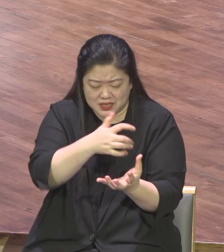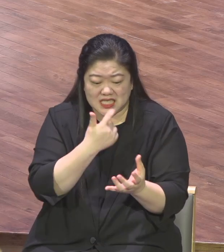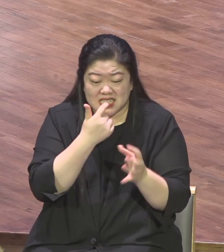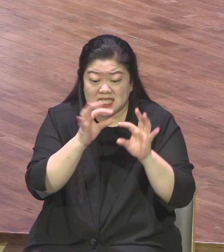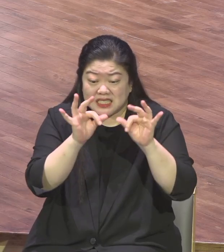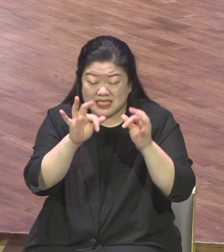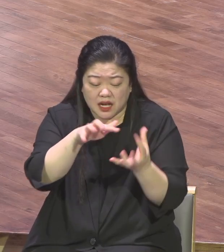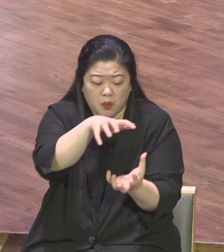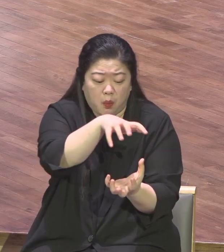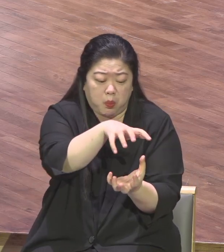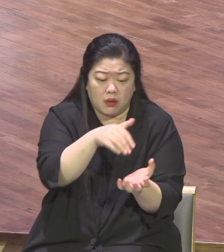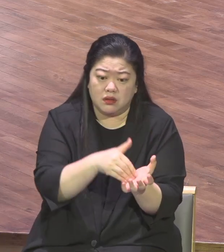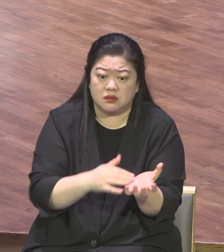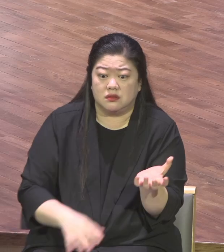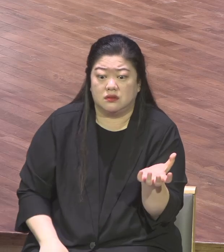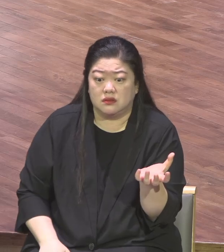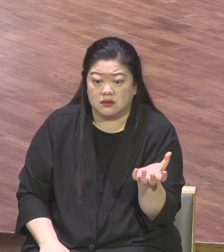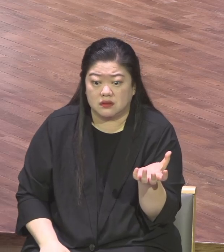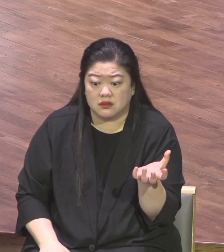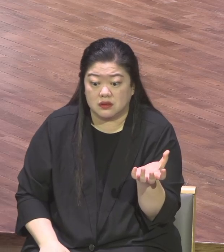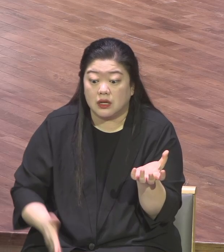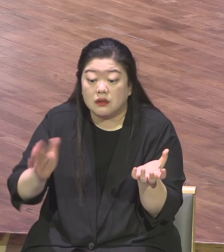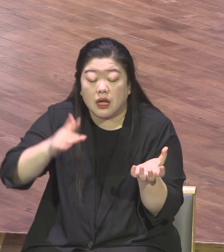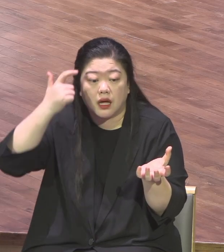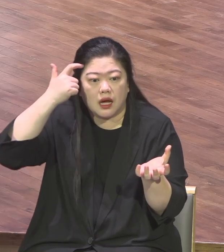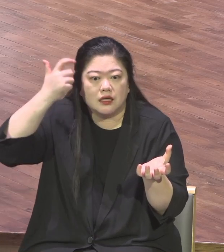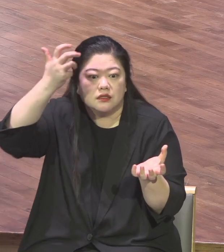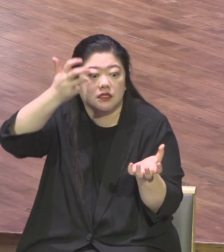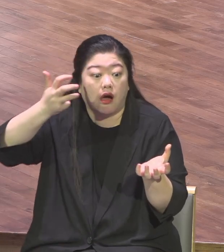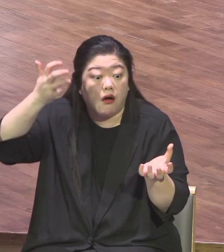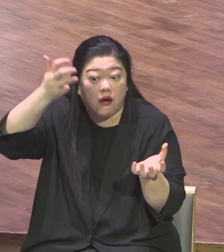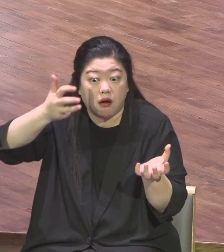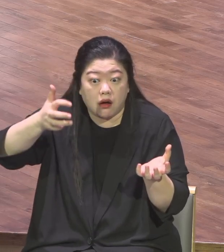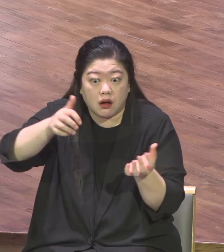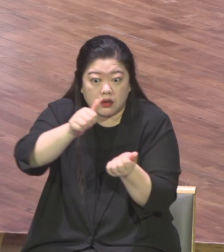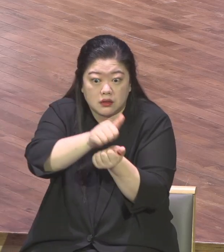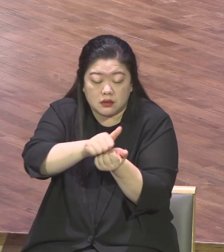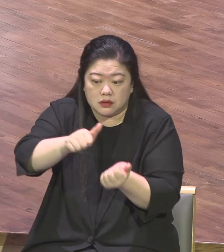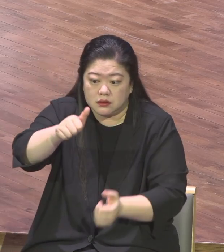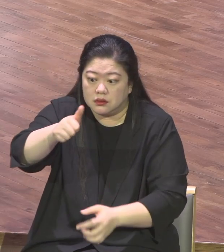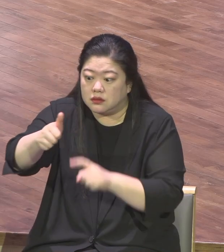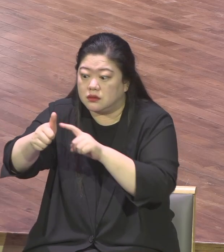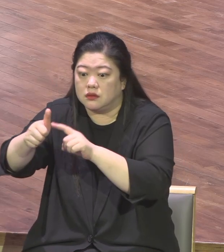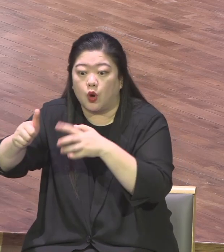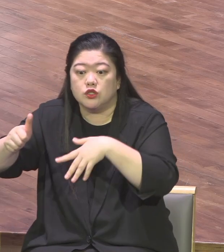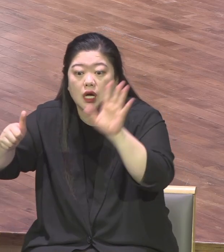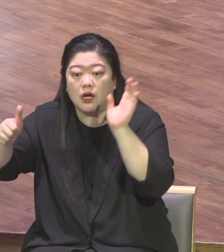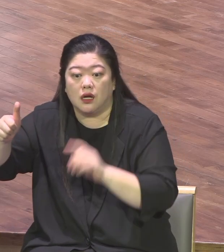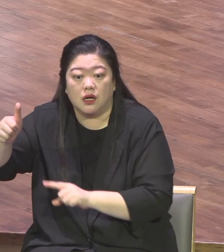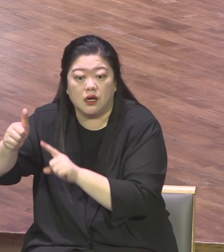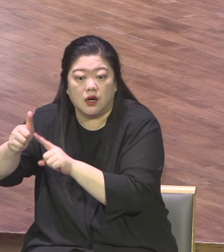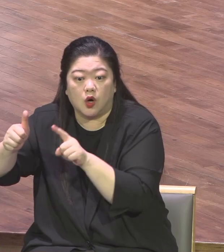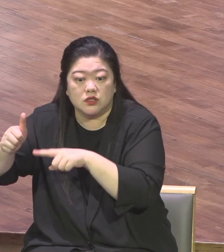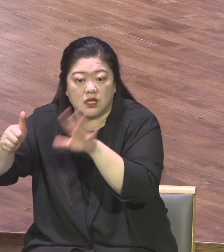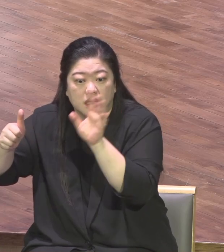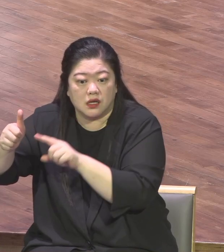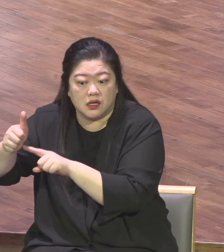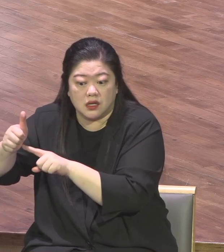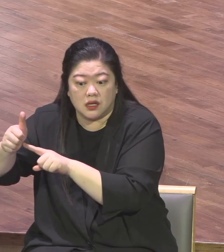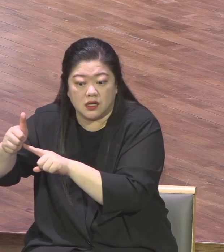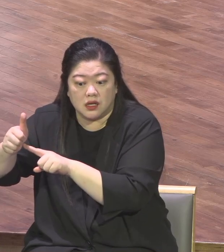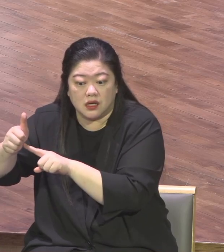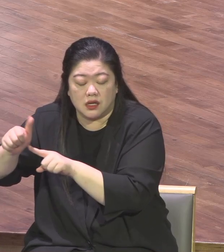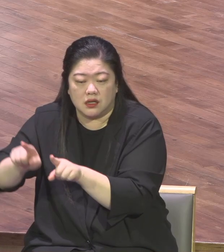육체는 다 흙이에요. 흙으로 만들었기 때문에 흙으로 돌아가고, 영혼은 영혼이 갑니다. 영혼이. 한